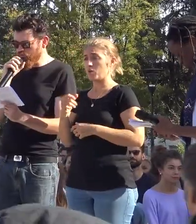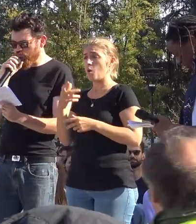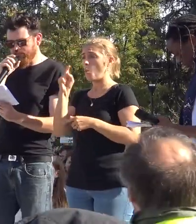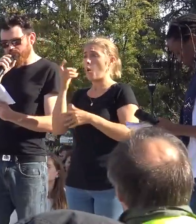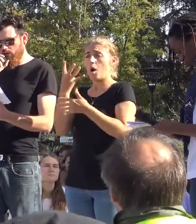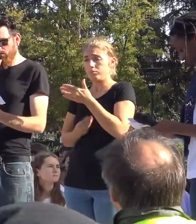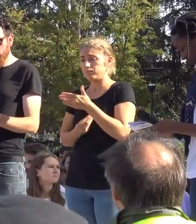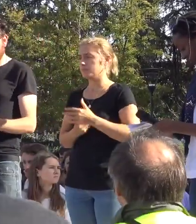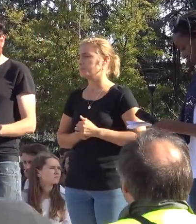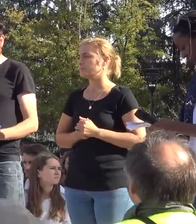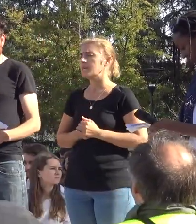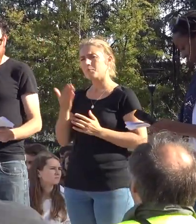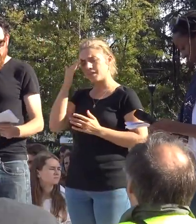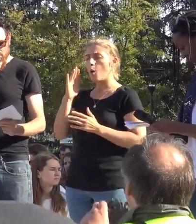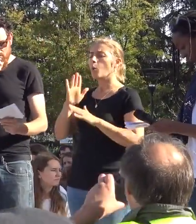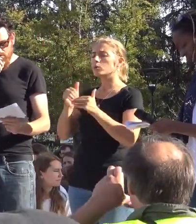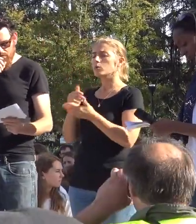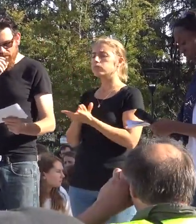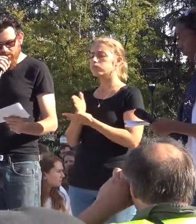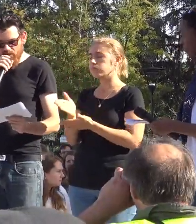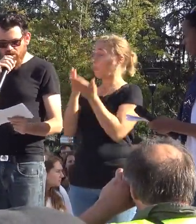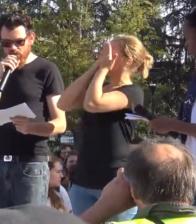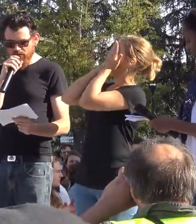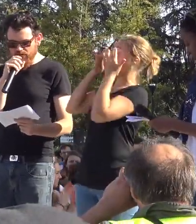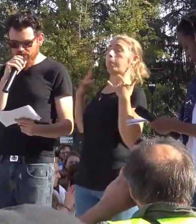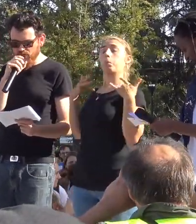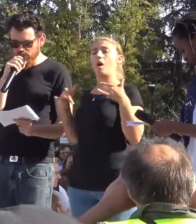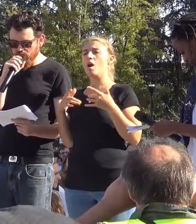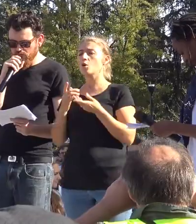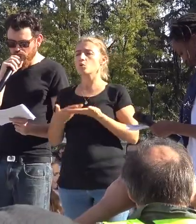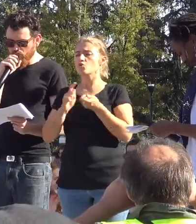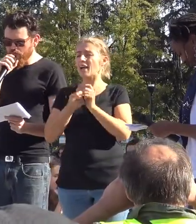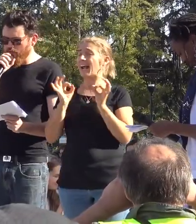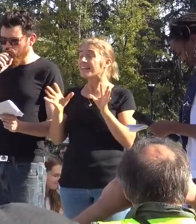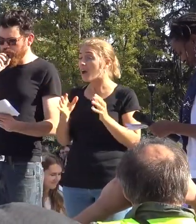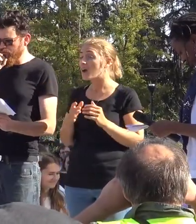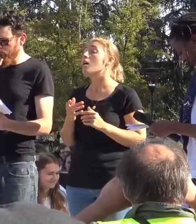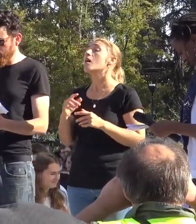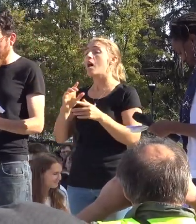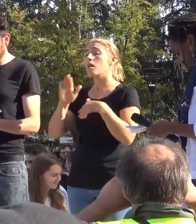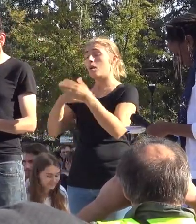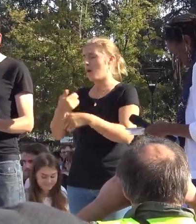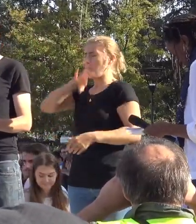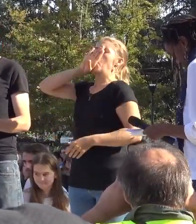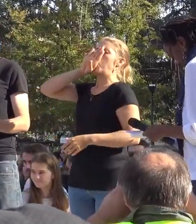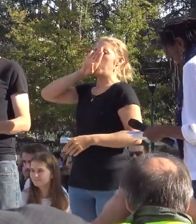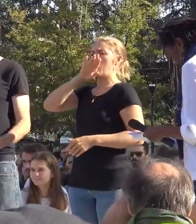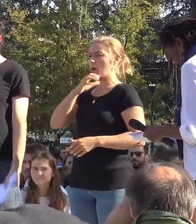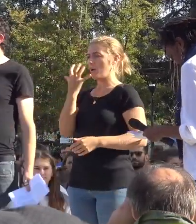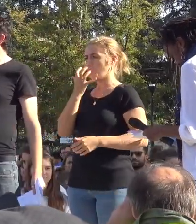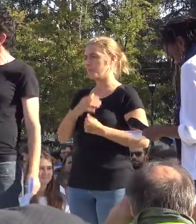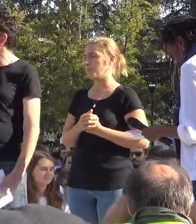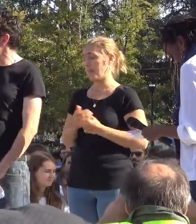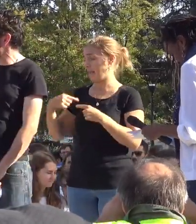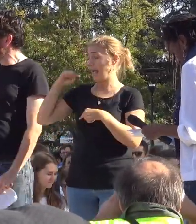nous continuons dans cette voie, en fermant les yeux, sans rien remettre en question, nous le paierons au prix fort aussi. L'été que nous